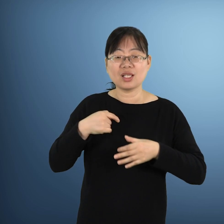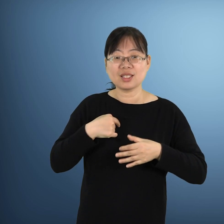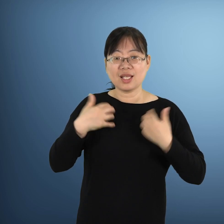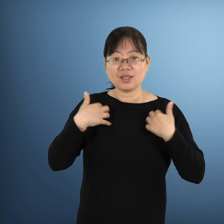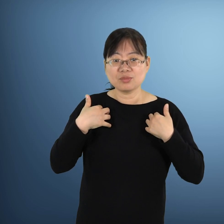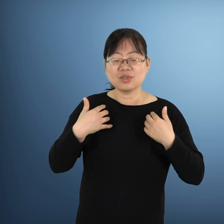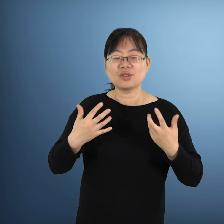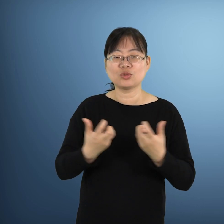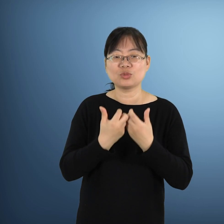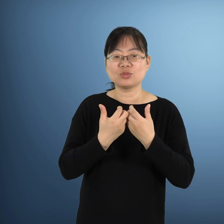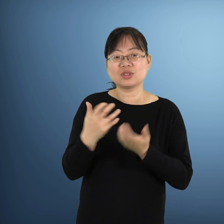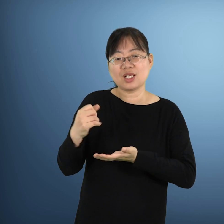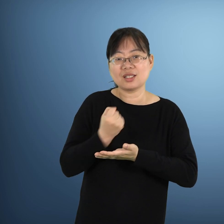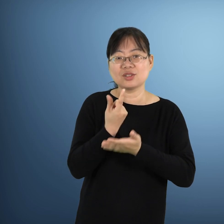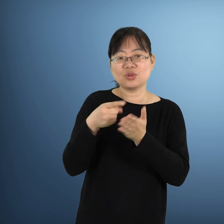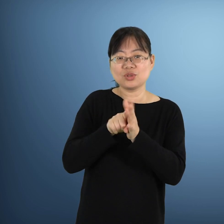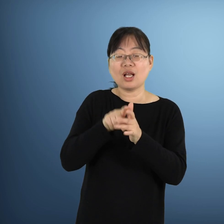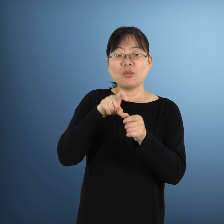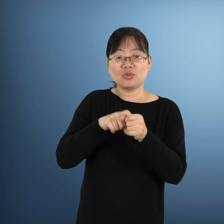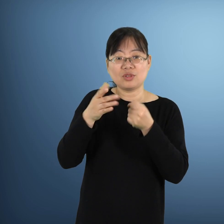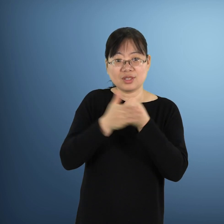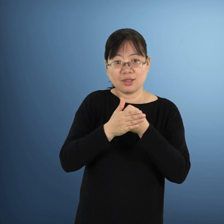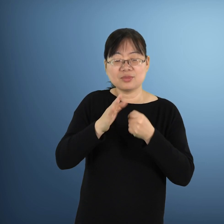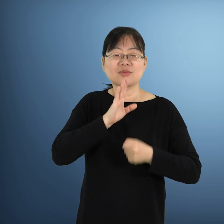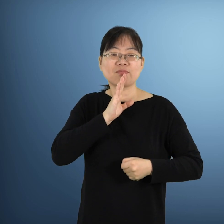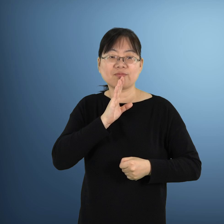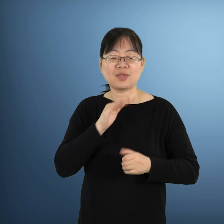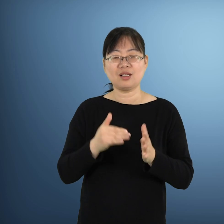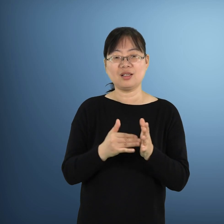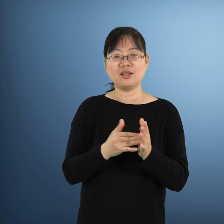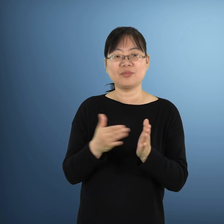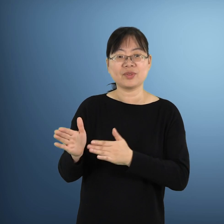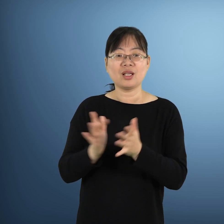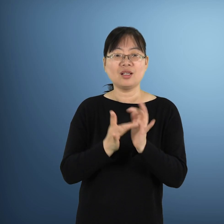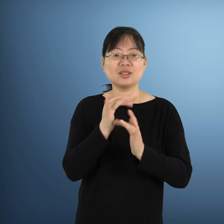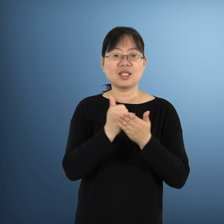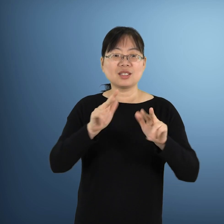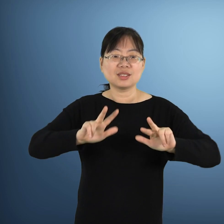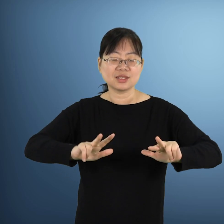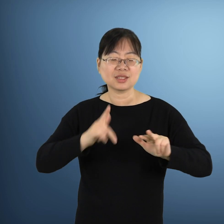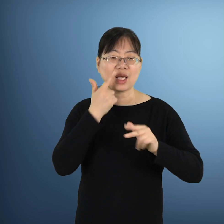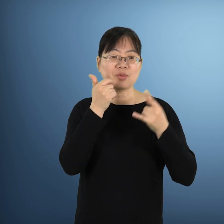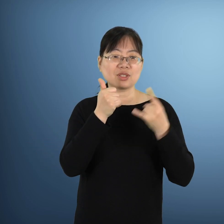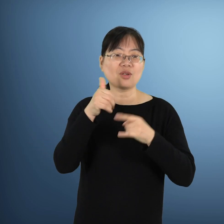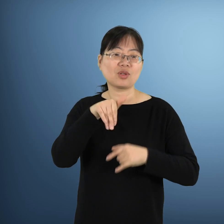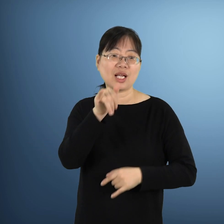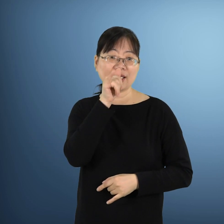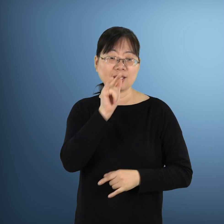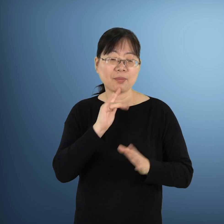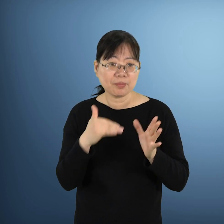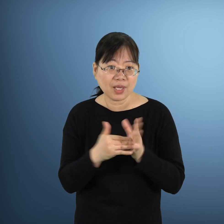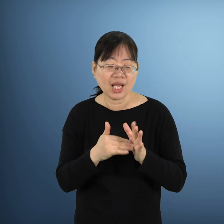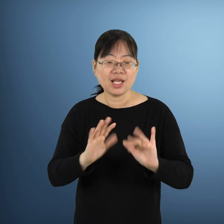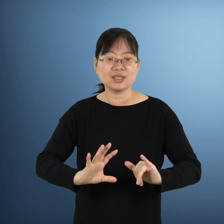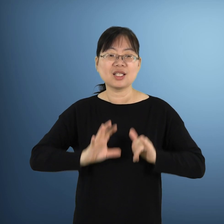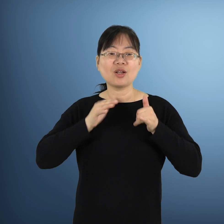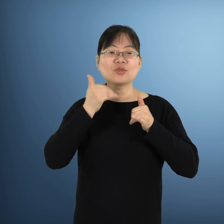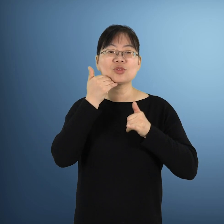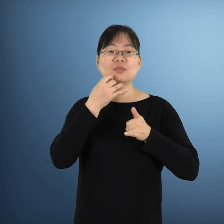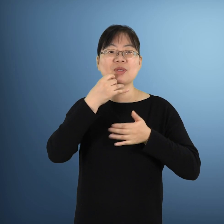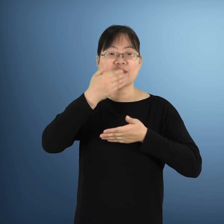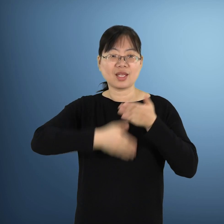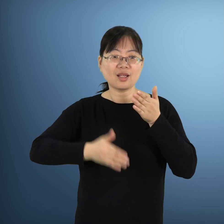기쁨을 그들 안에 충만히 가지게 하려 함이니이다. 자, 예수님께서 지금 아버지께로 간다 그랬어요. 그러니까 이 땅에는